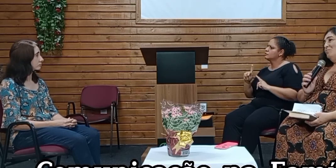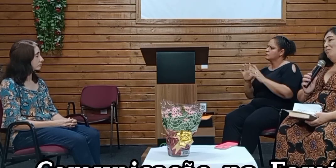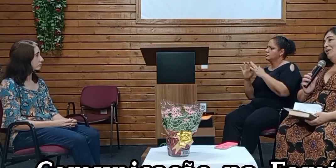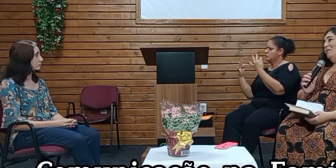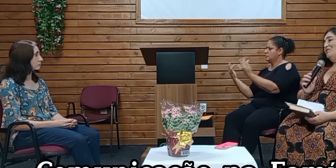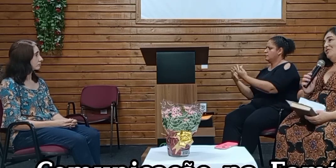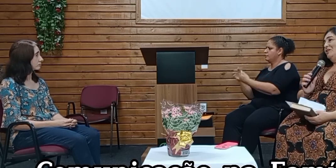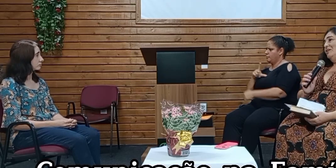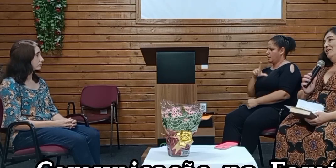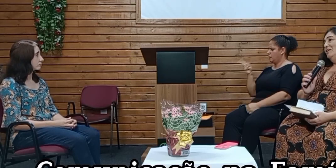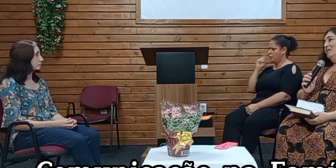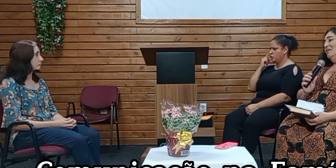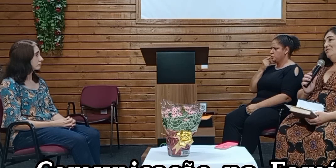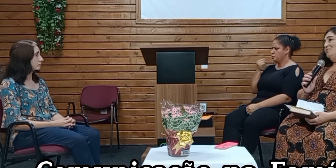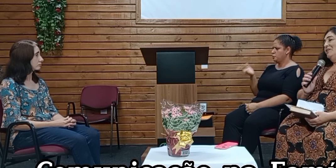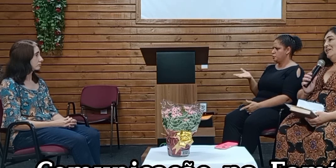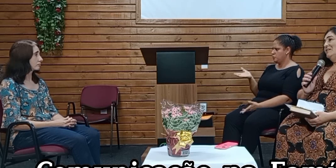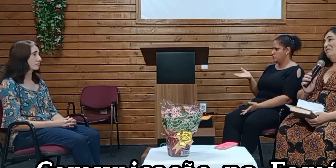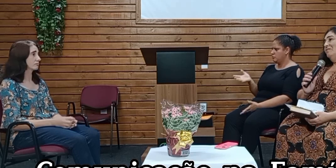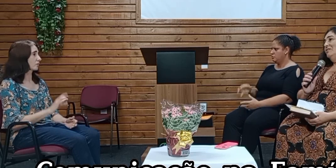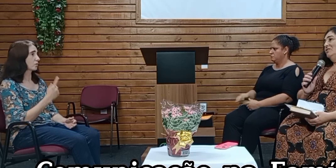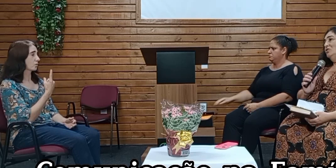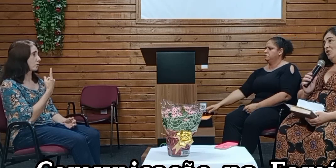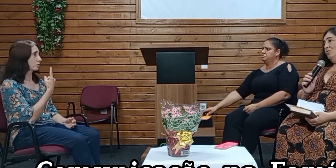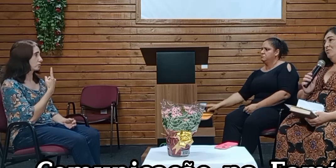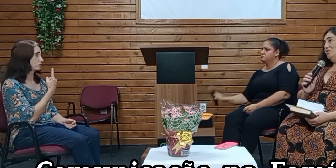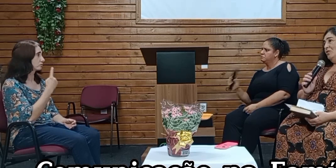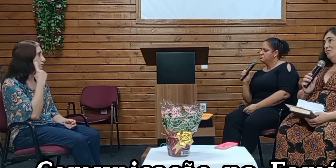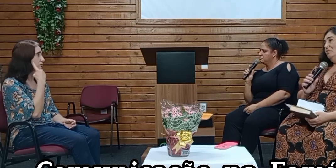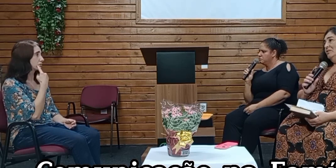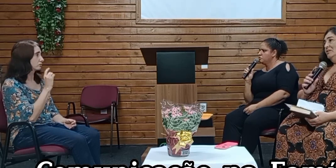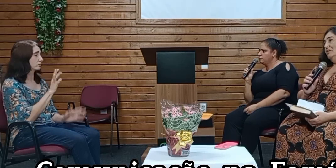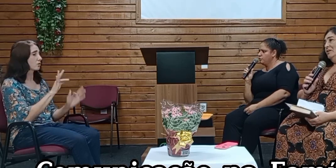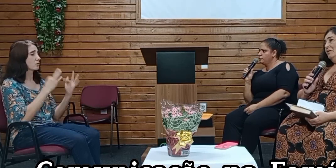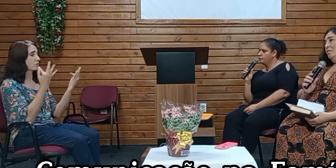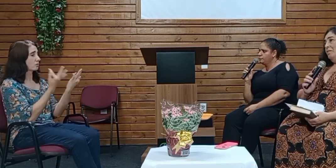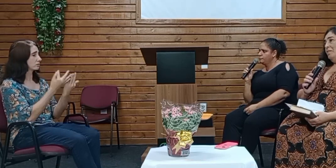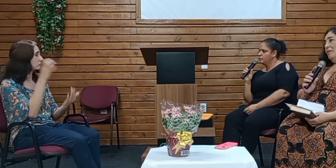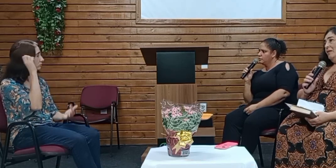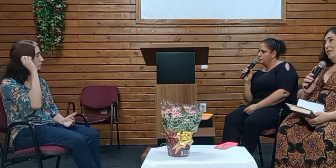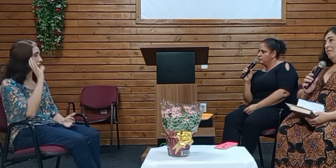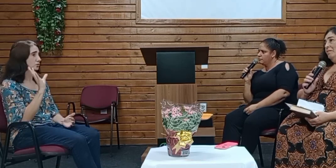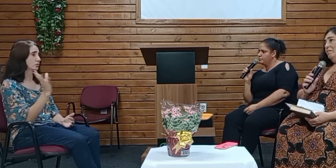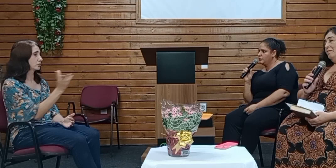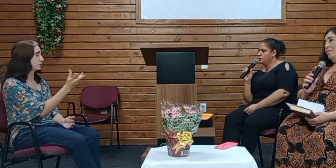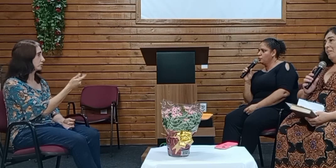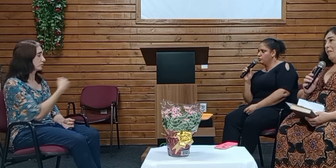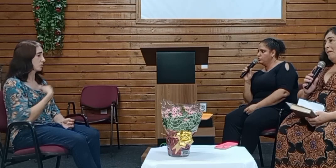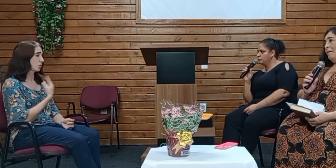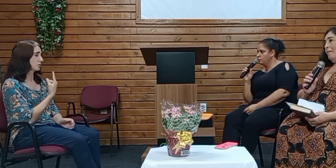esse problema de surdez? Não. Só tu? Somente eu. A